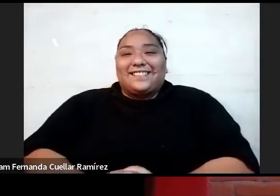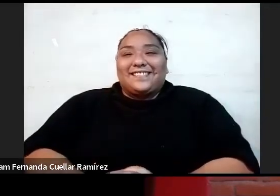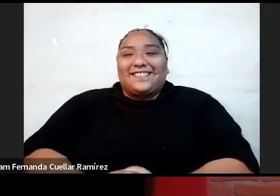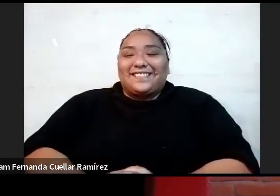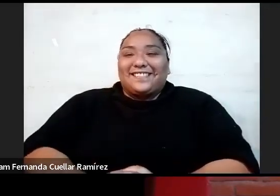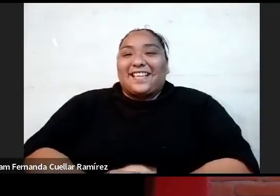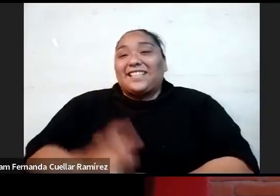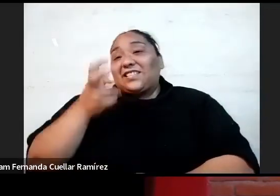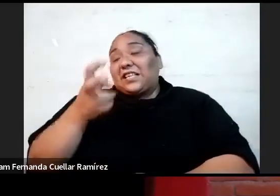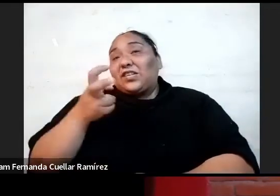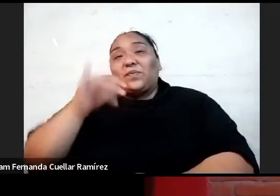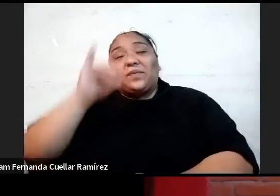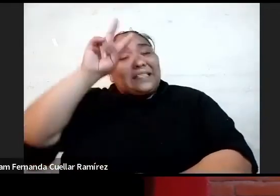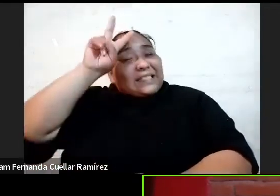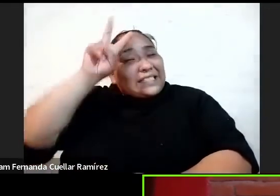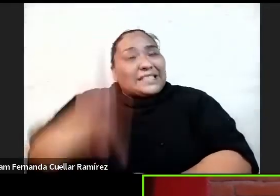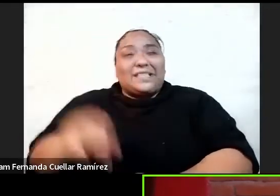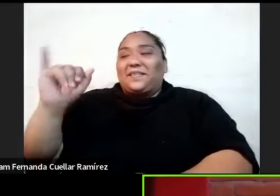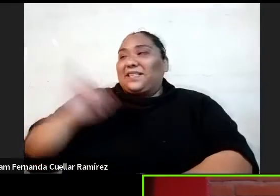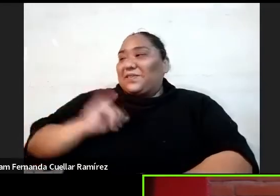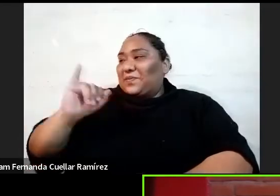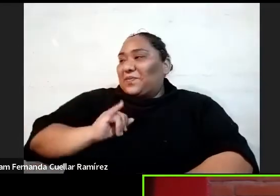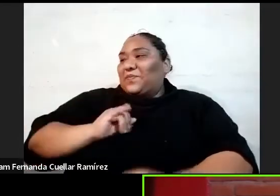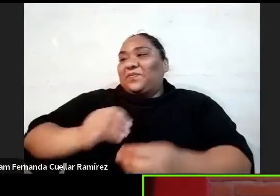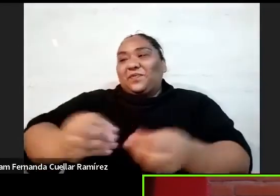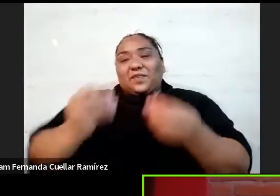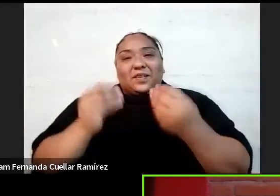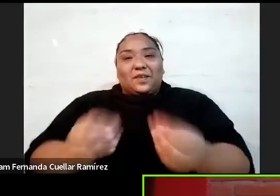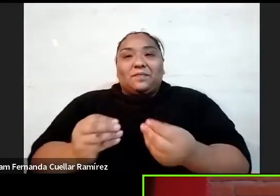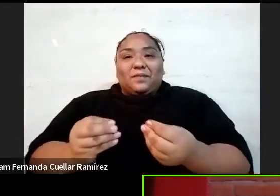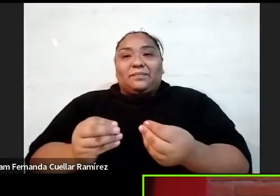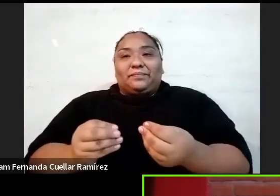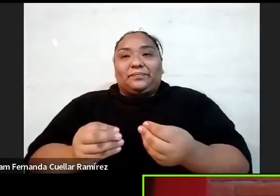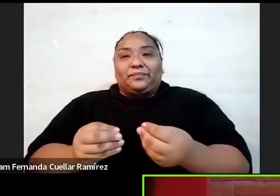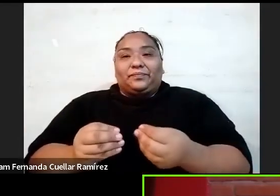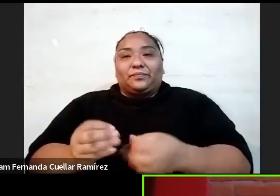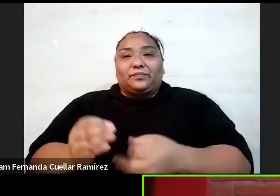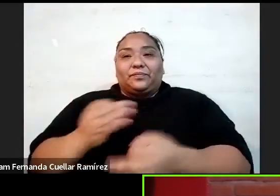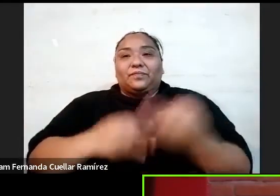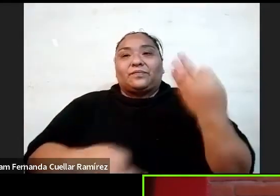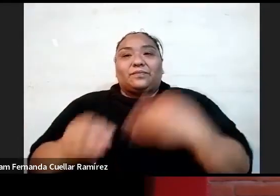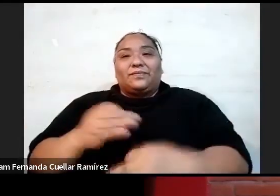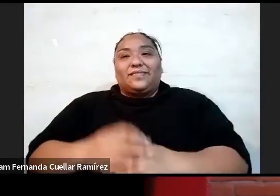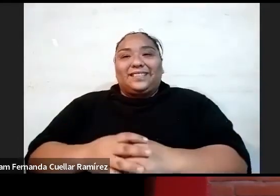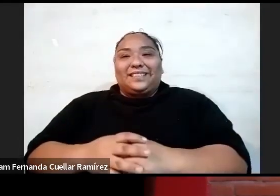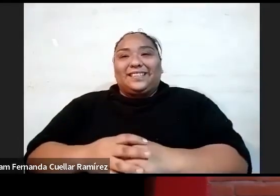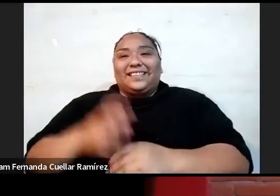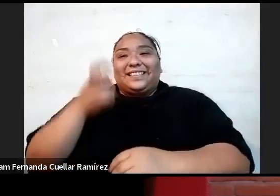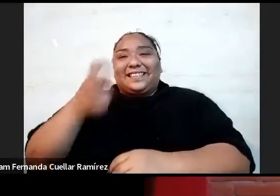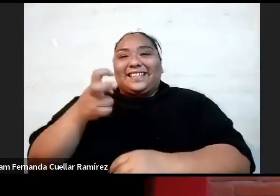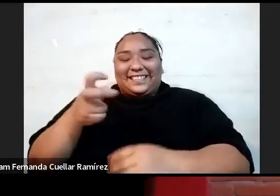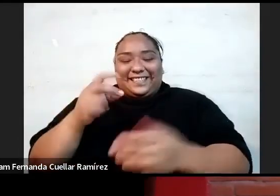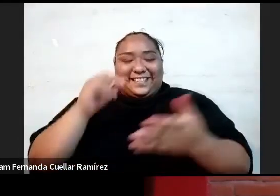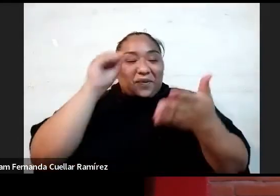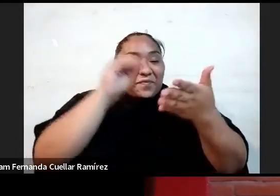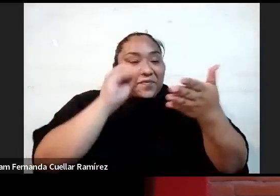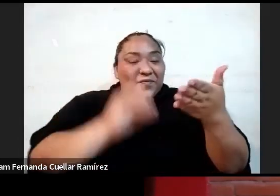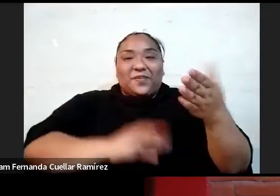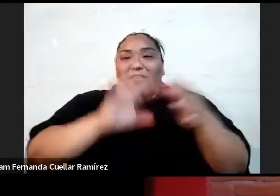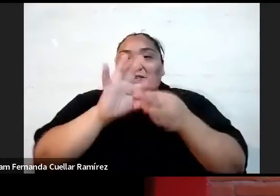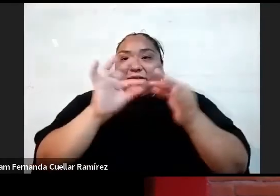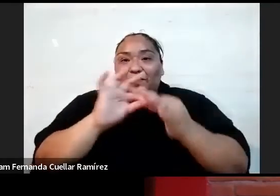es súper interesante. Esta cosa que este punto que acabas de tomar,